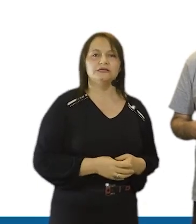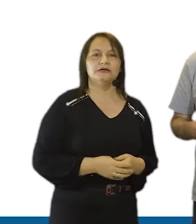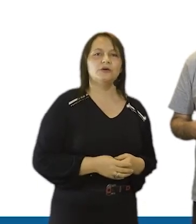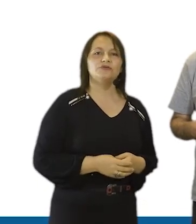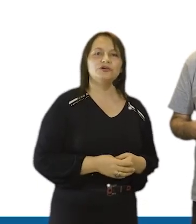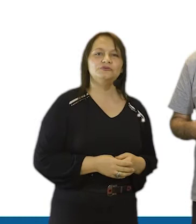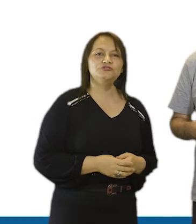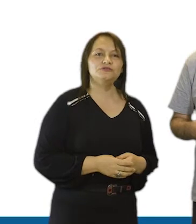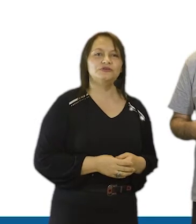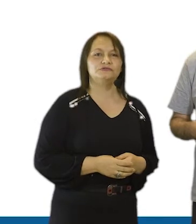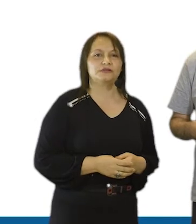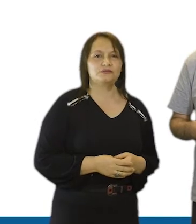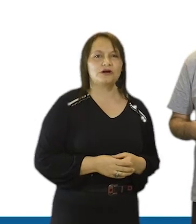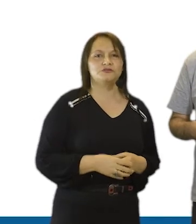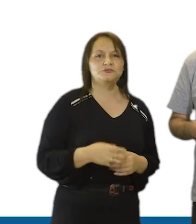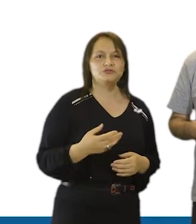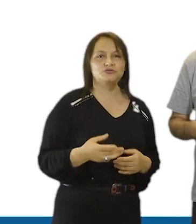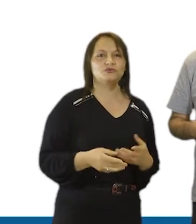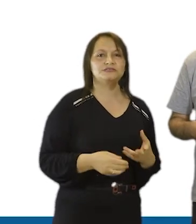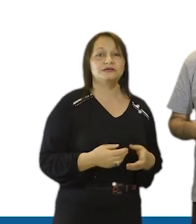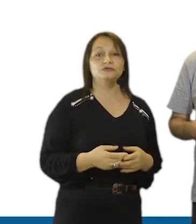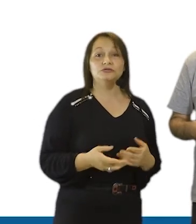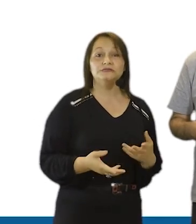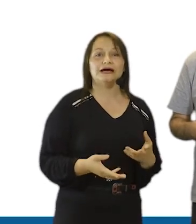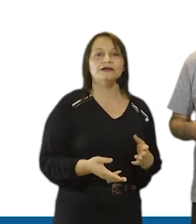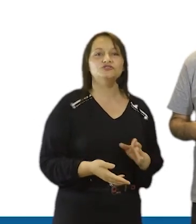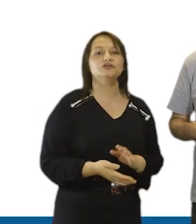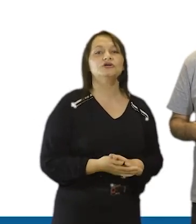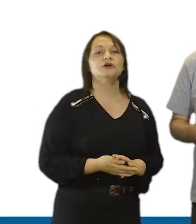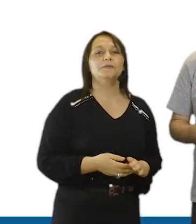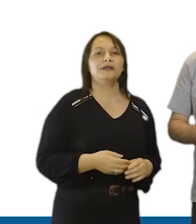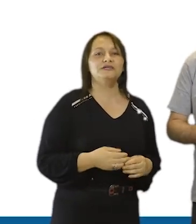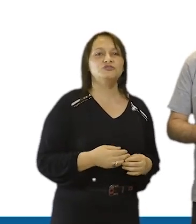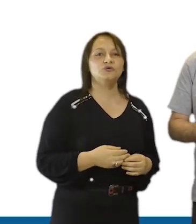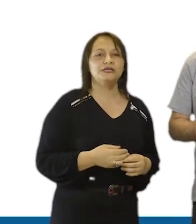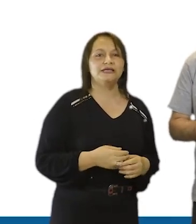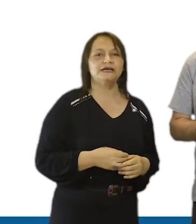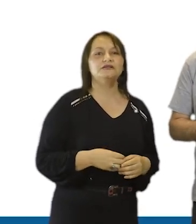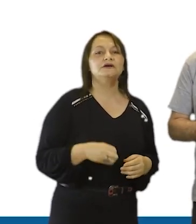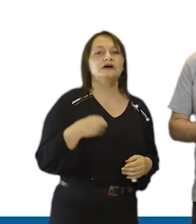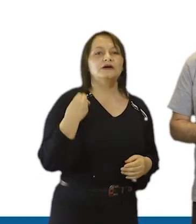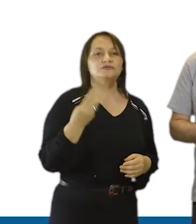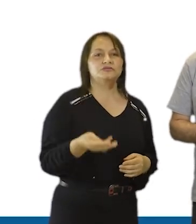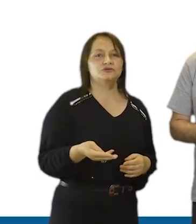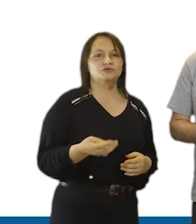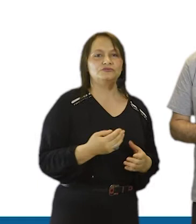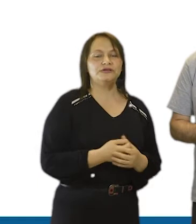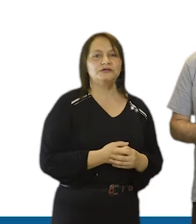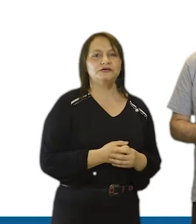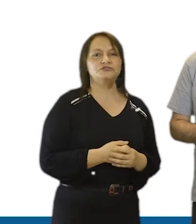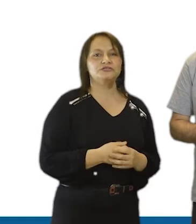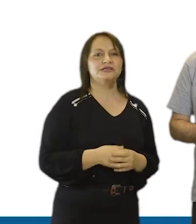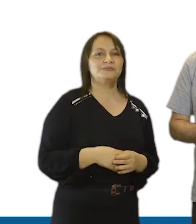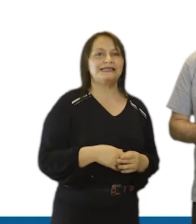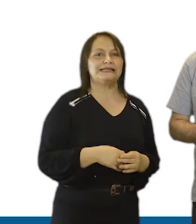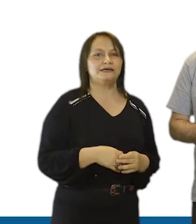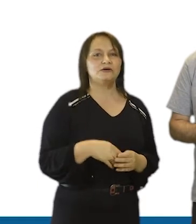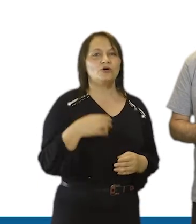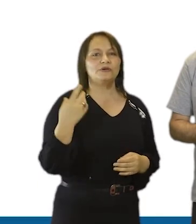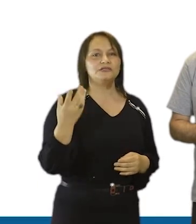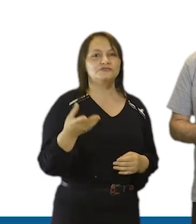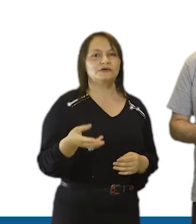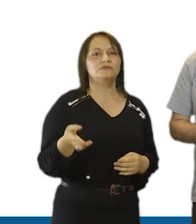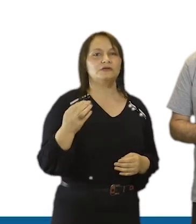Democracia é uma forma de governo na qual as pessoas têm autoridade para escolher seus governantes e a